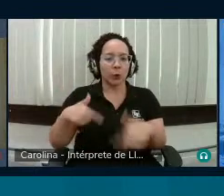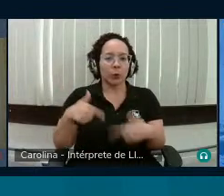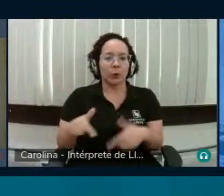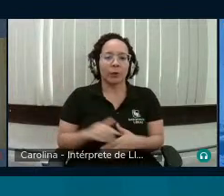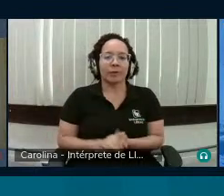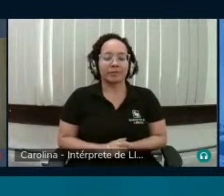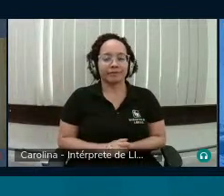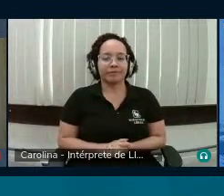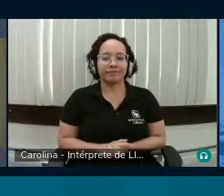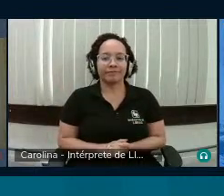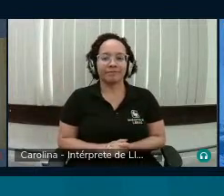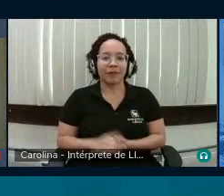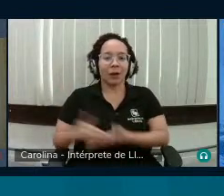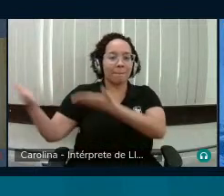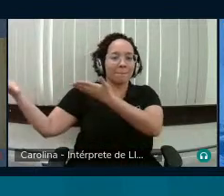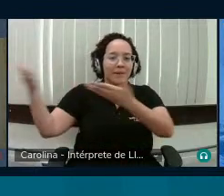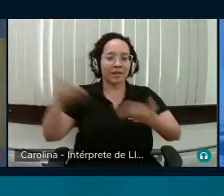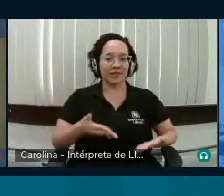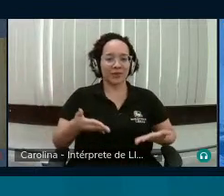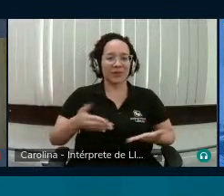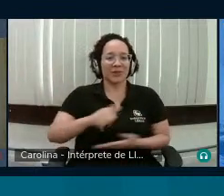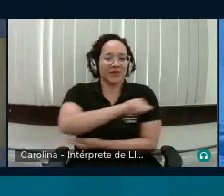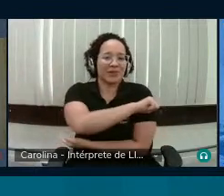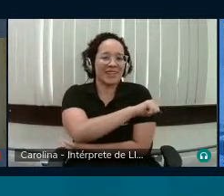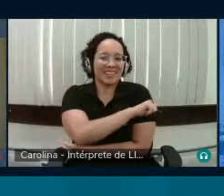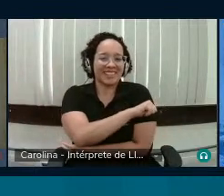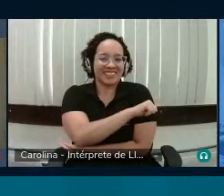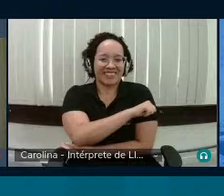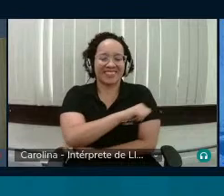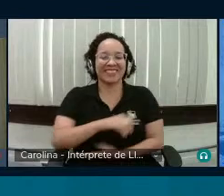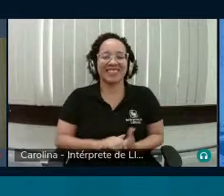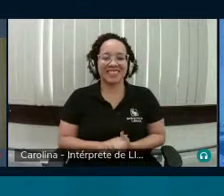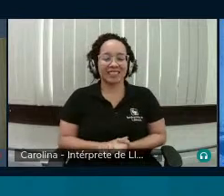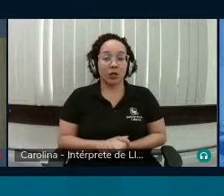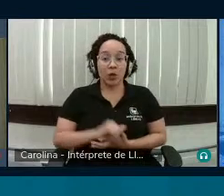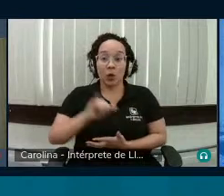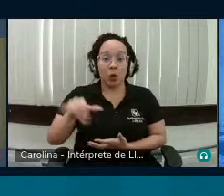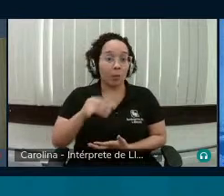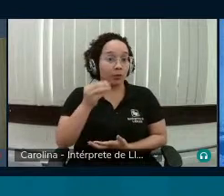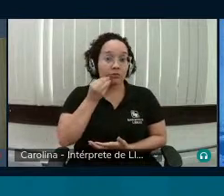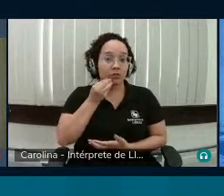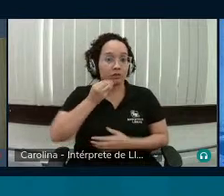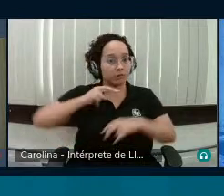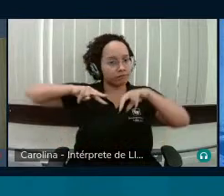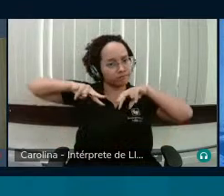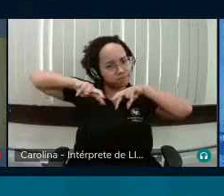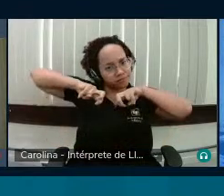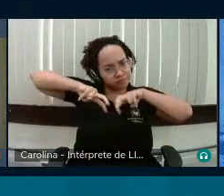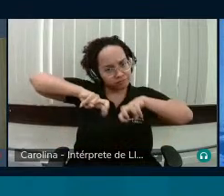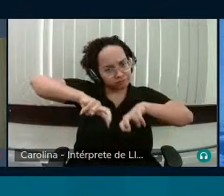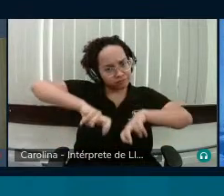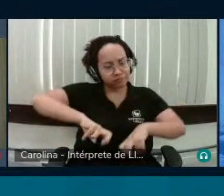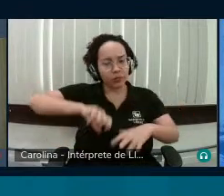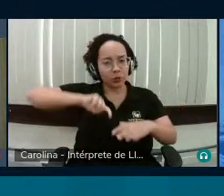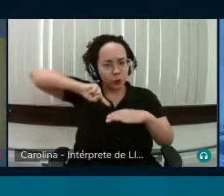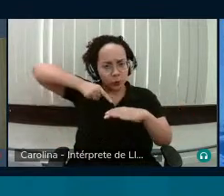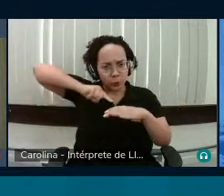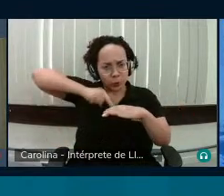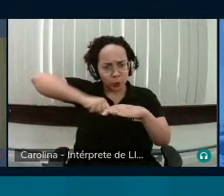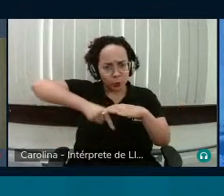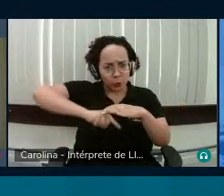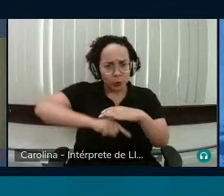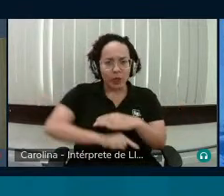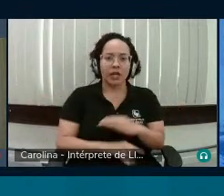estudantes. Sejam bem-vindos, bem-vindas, oportunidade não se perde, né, oportunidade a gente precisa aproveitar